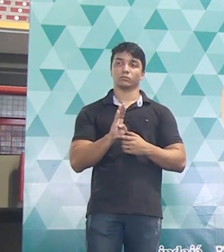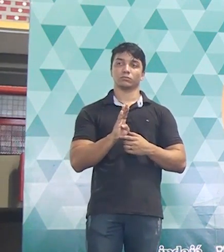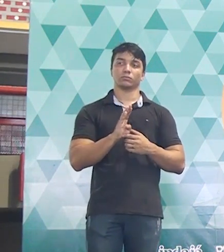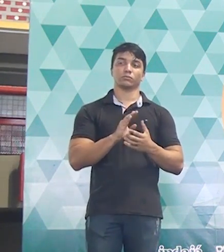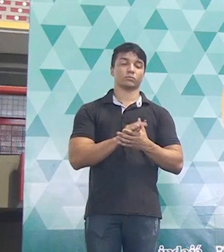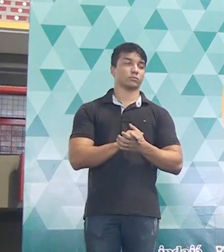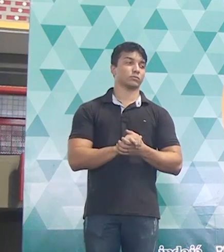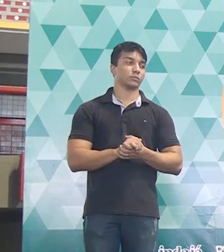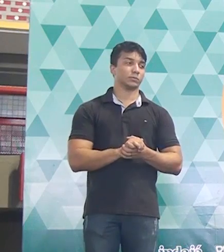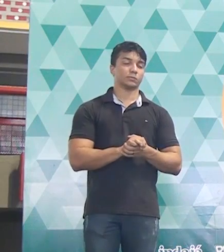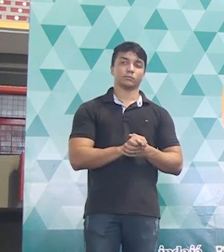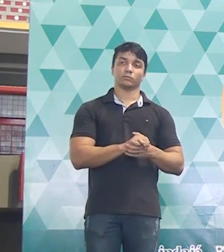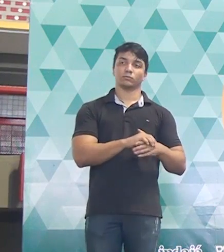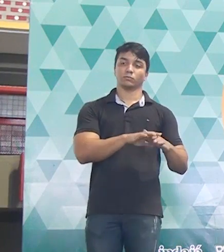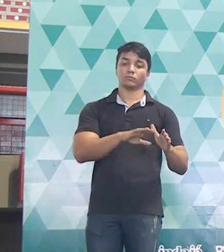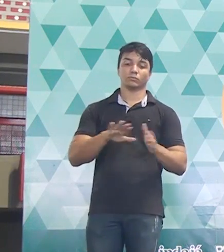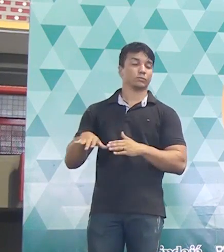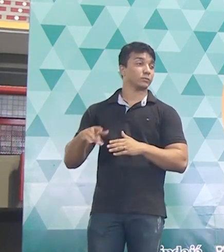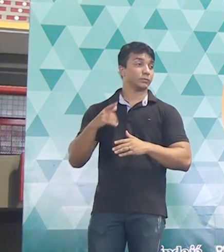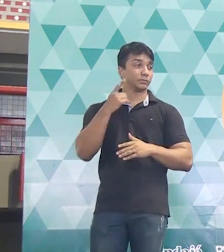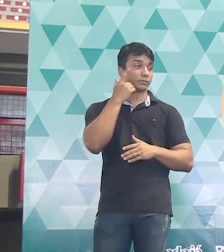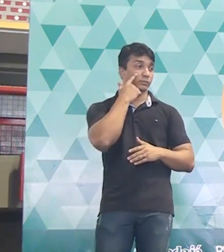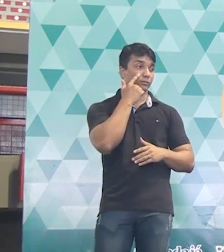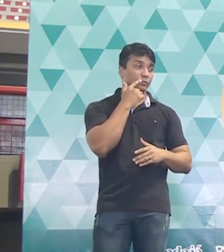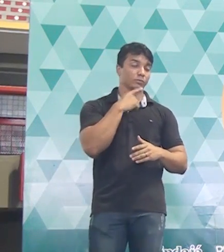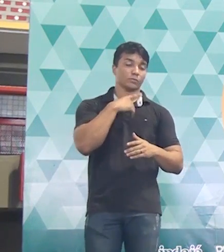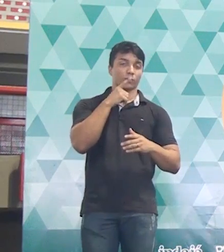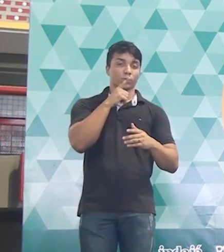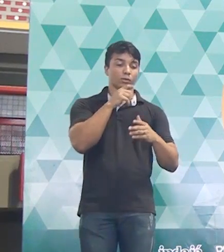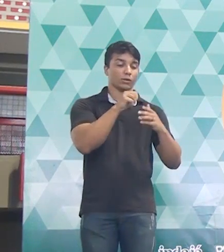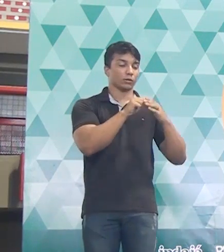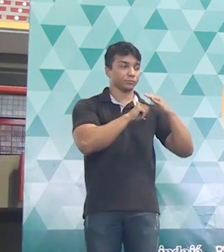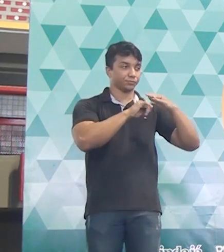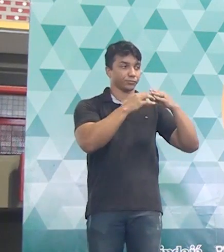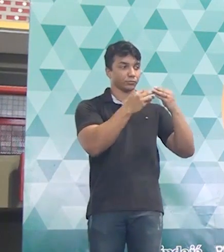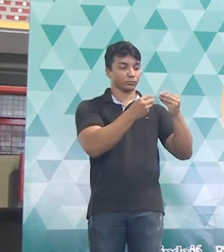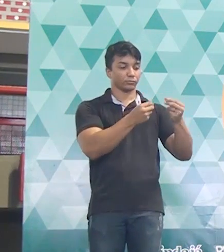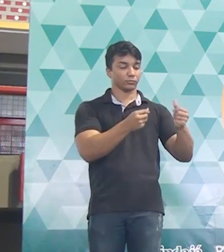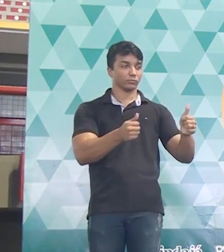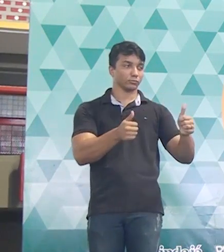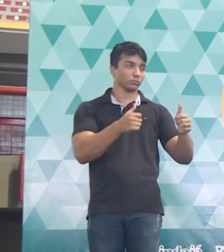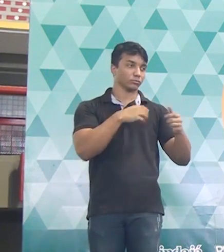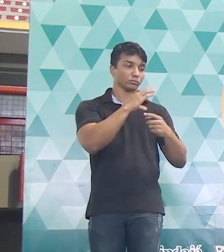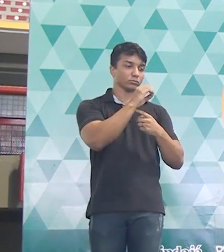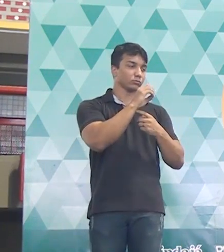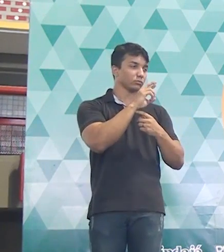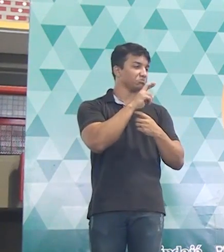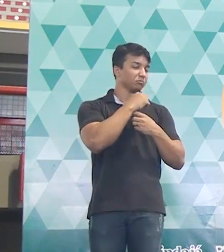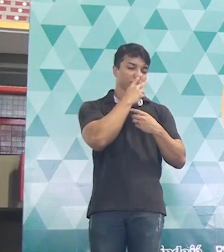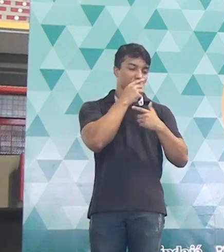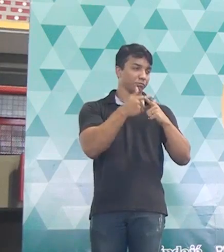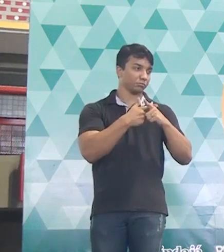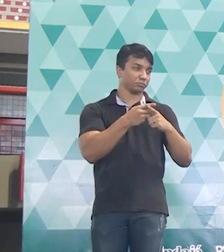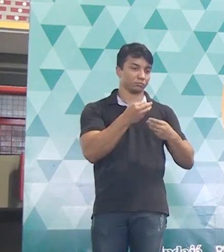Como do campo de concentração? Bom, existem várias formas de você gerar um gás como esse.